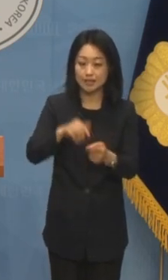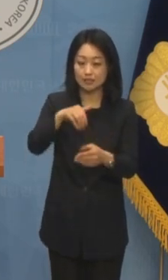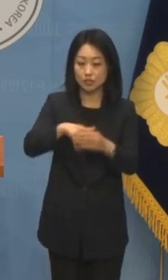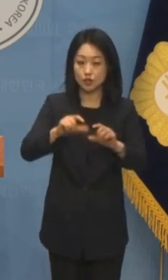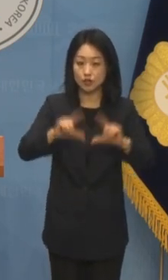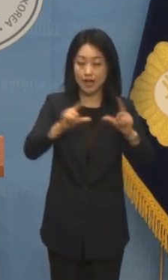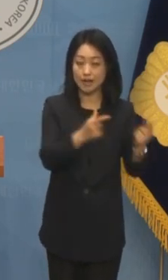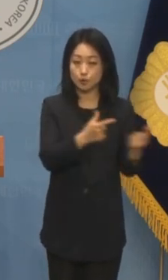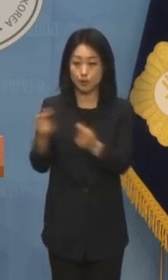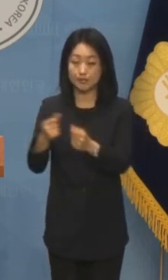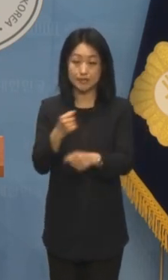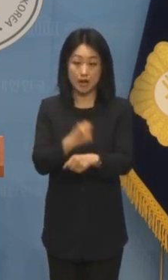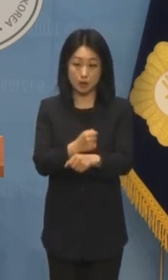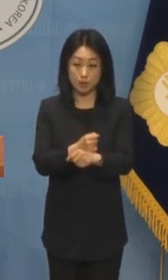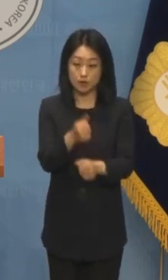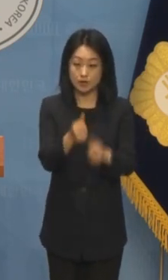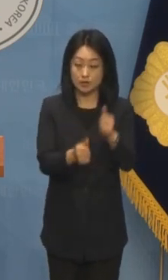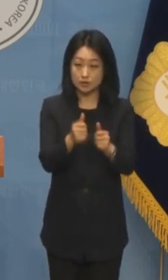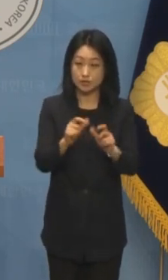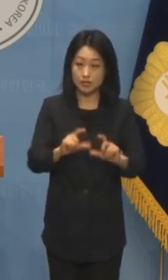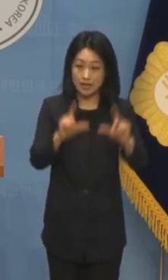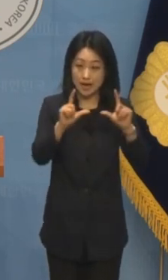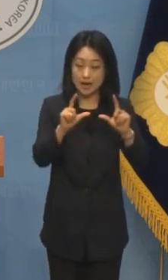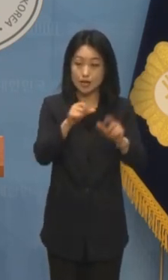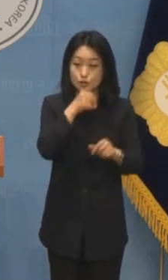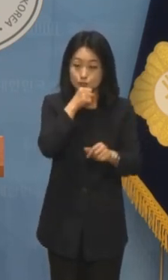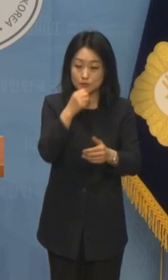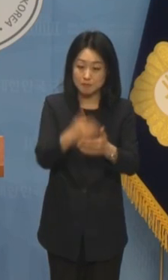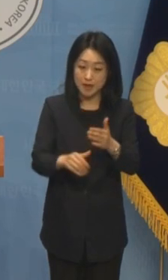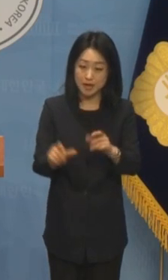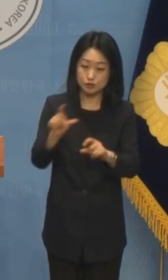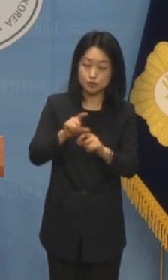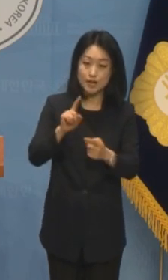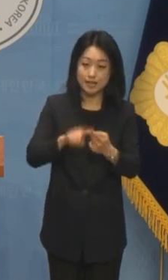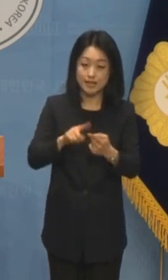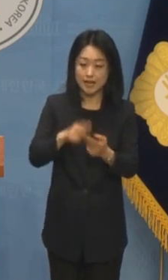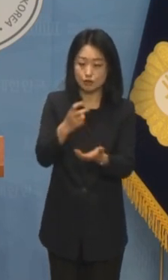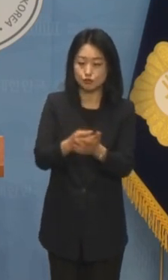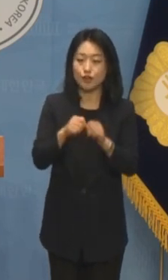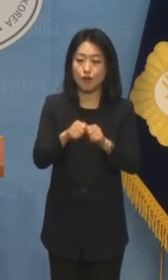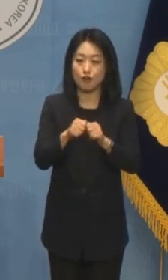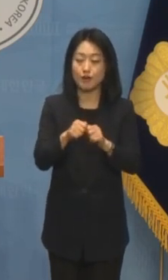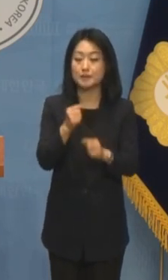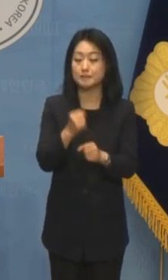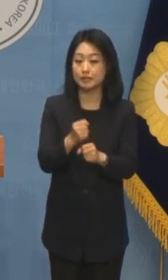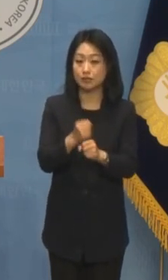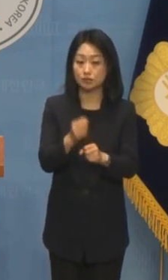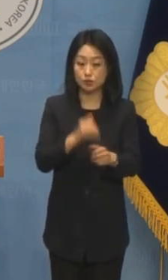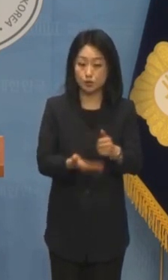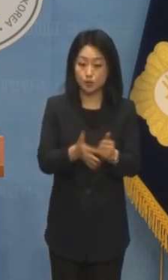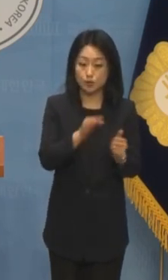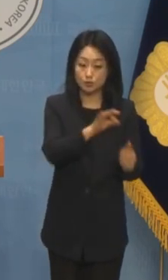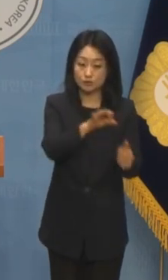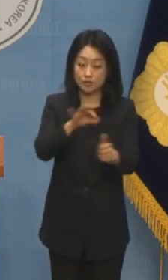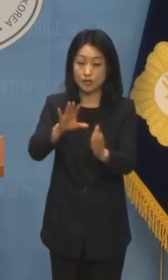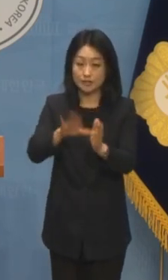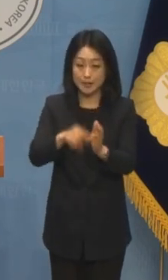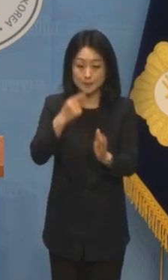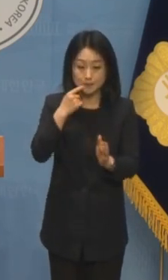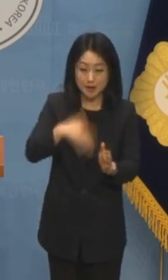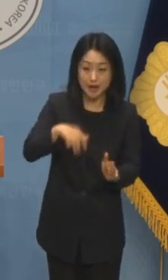심사 및 경선 관련 가감산 조항을 개정 신설하는 등 공천 과정에서 확인된 미비한